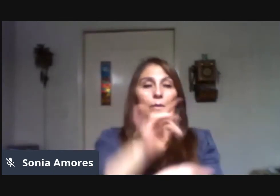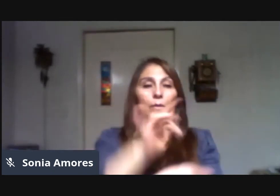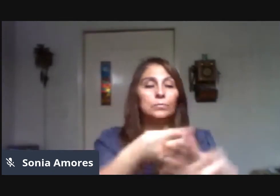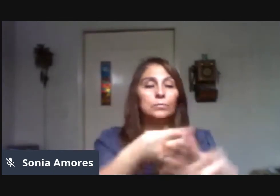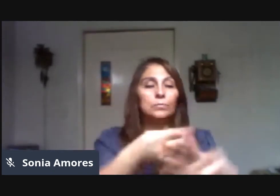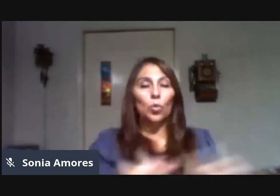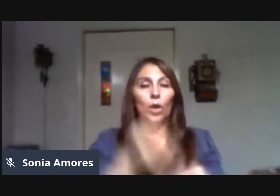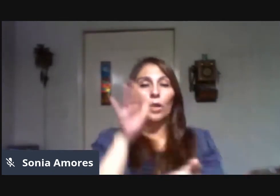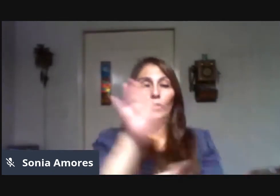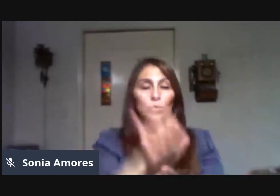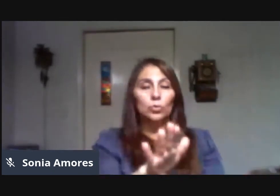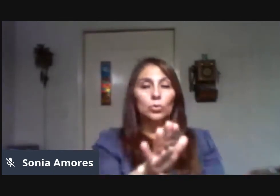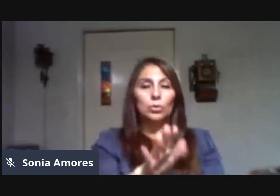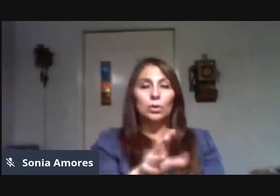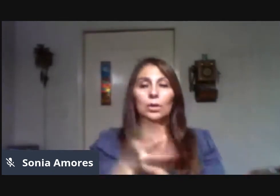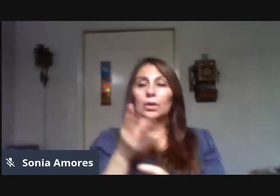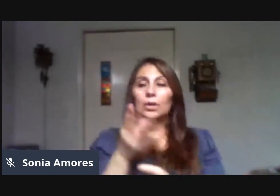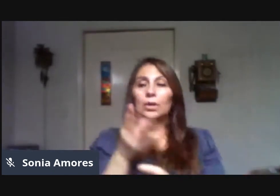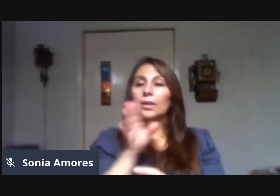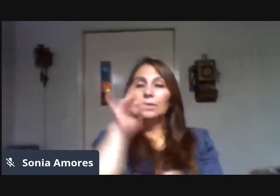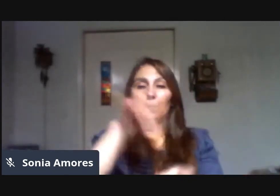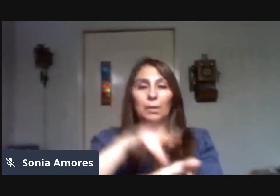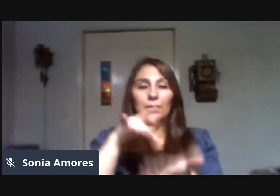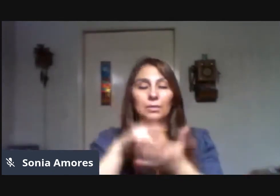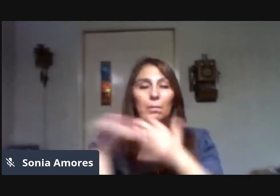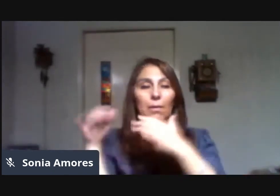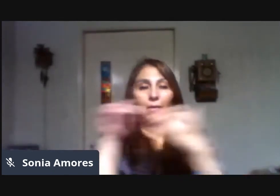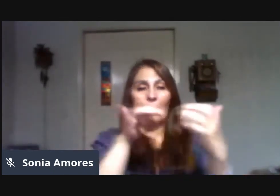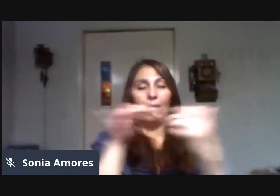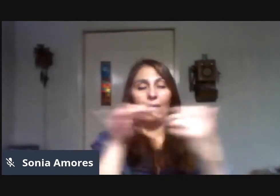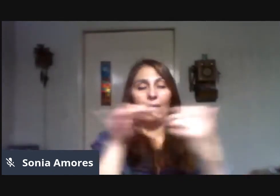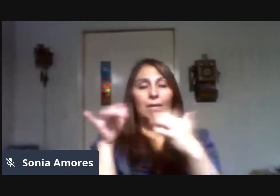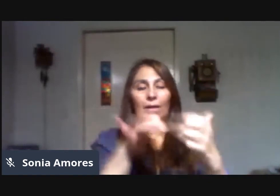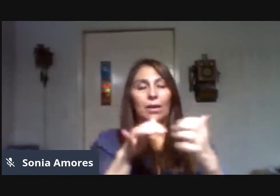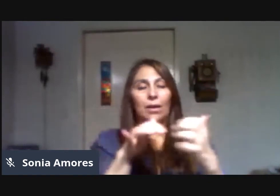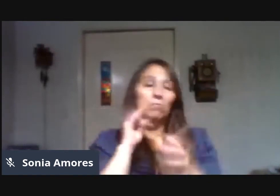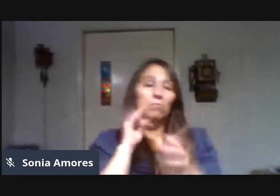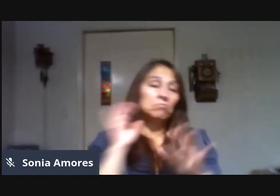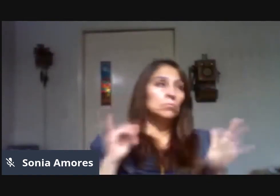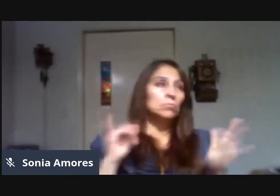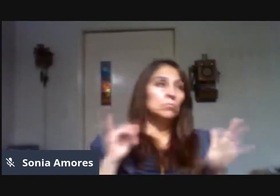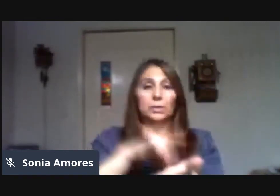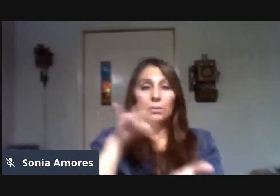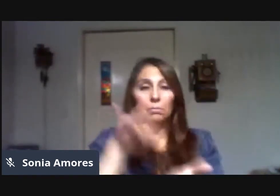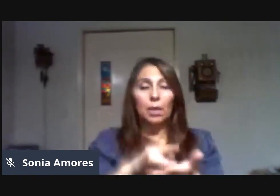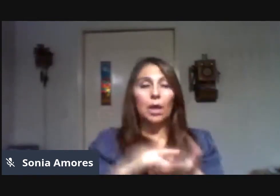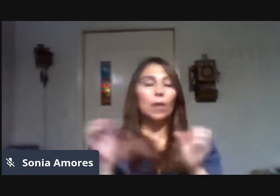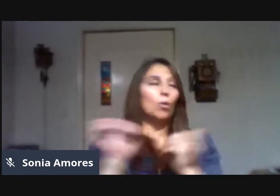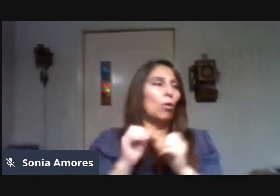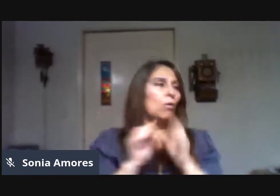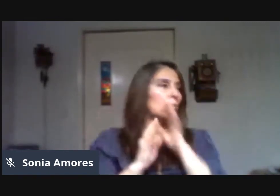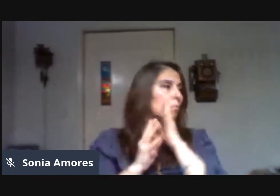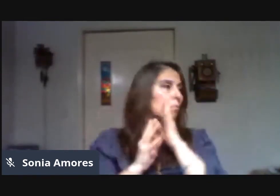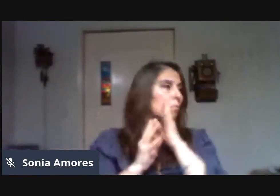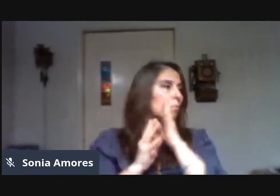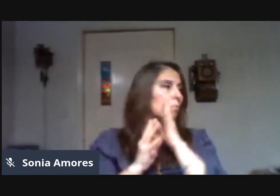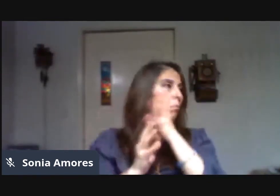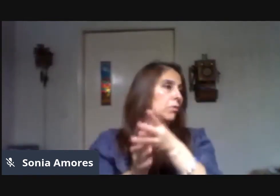guerra con complicidad por omisión del Estado colombiano ante las faltas de